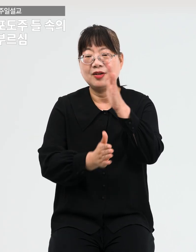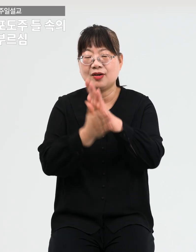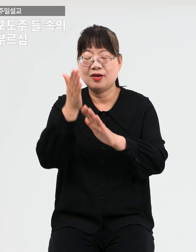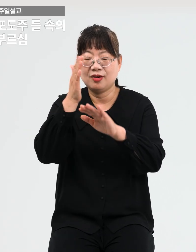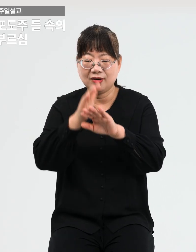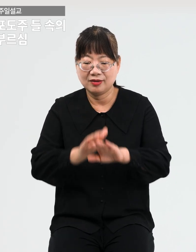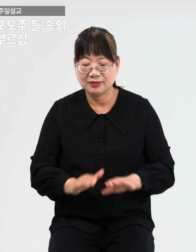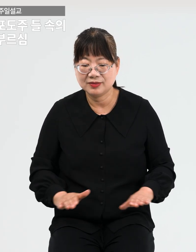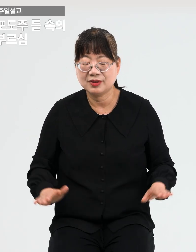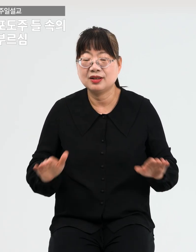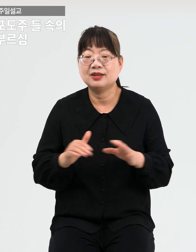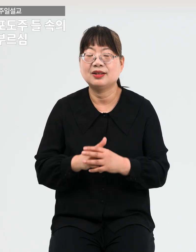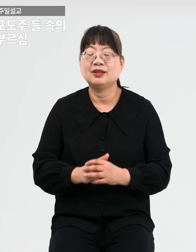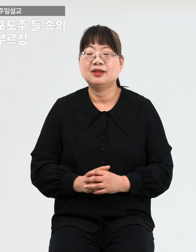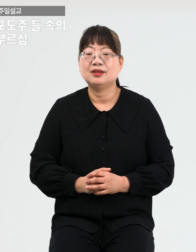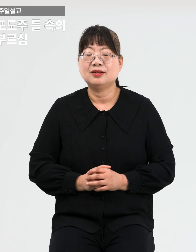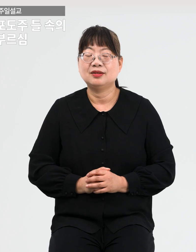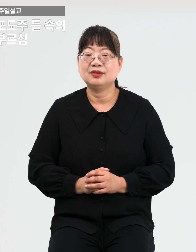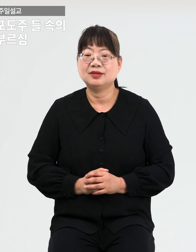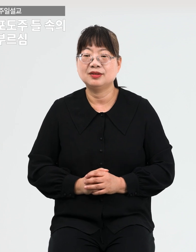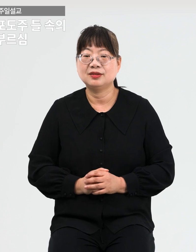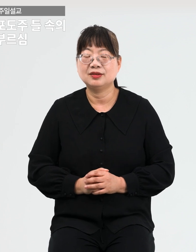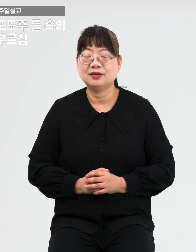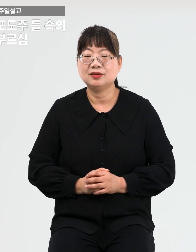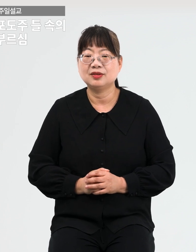전혀 없네.